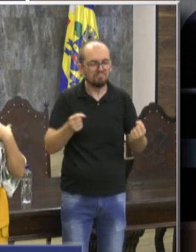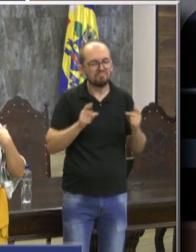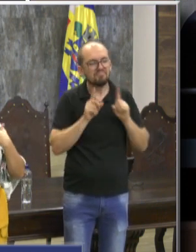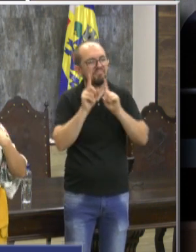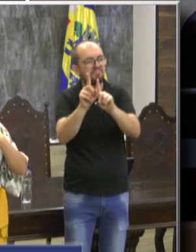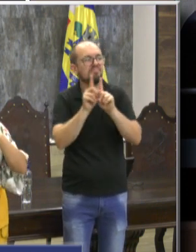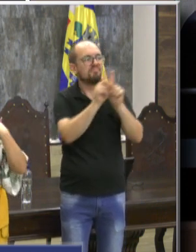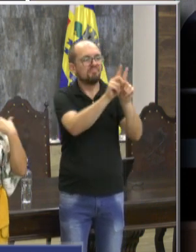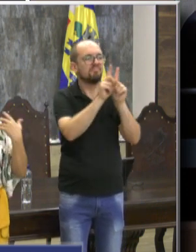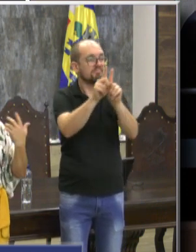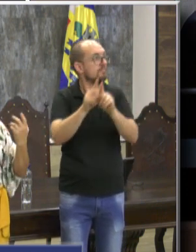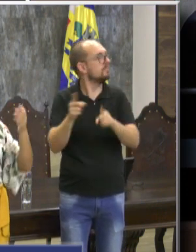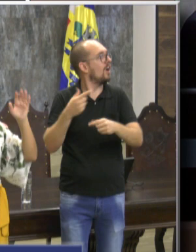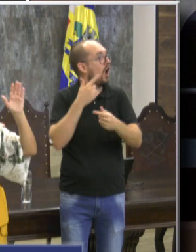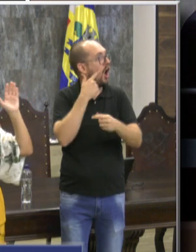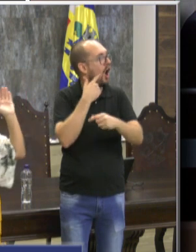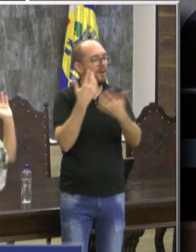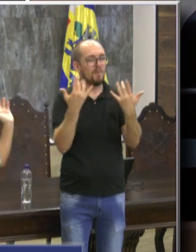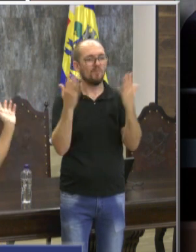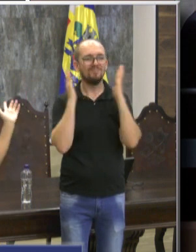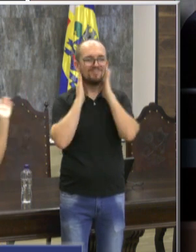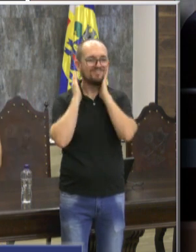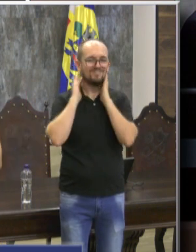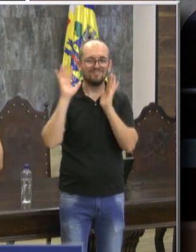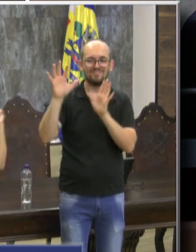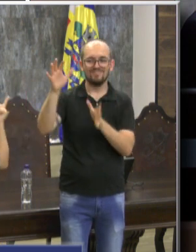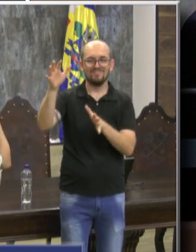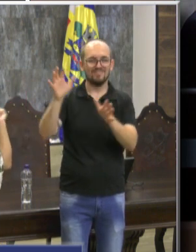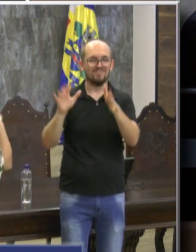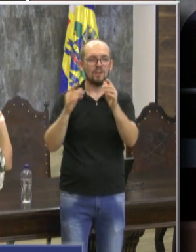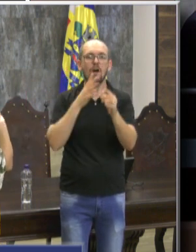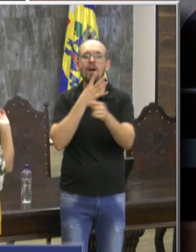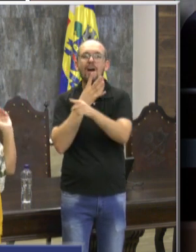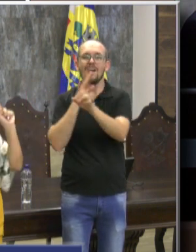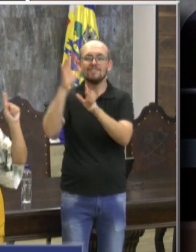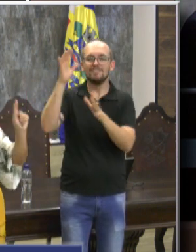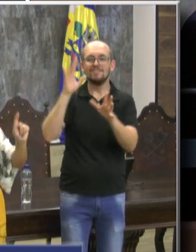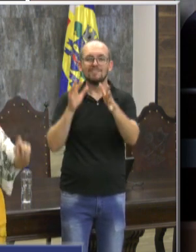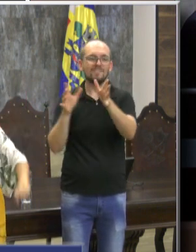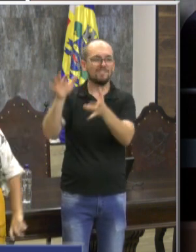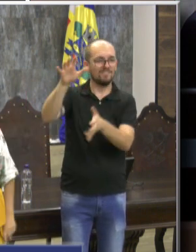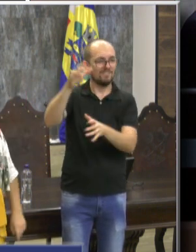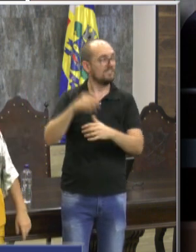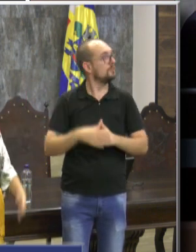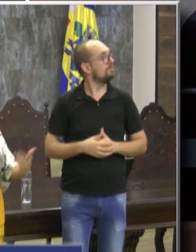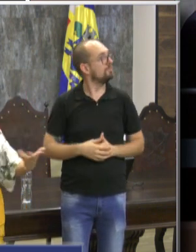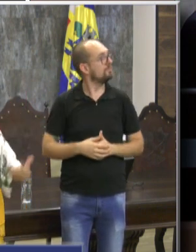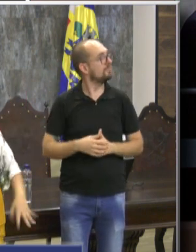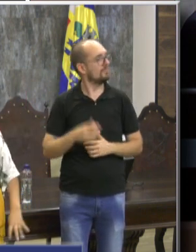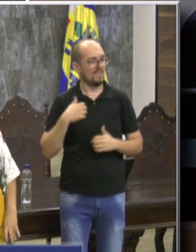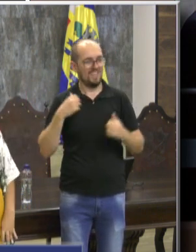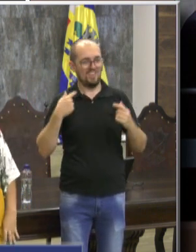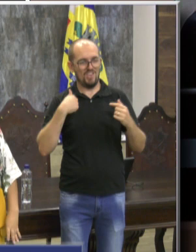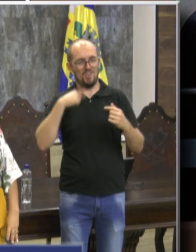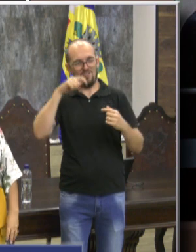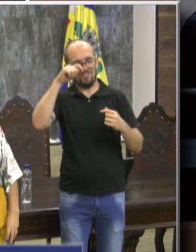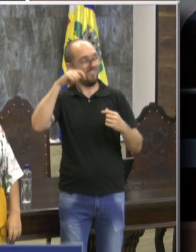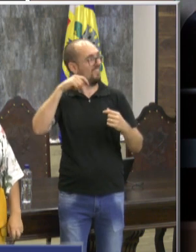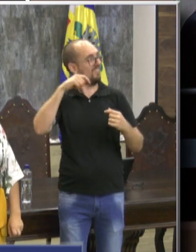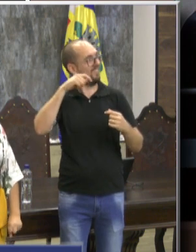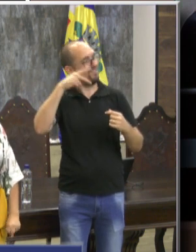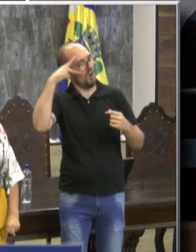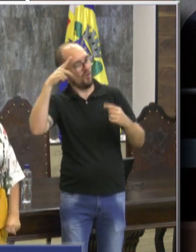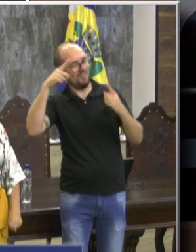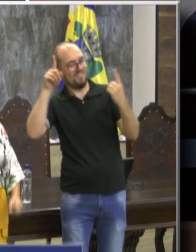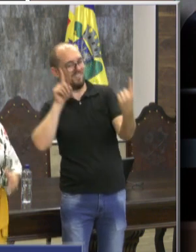braço da Janine, a Janine também, os guias intérpretes atrás, então o Luciano está atrás dela, eu atrás do próximo ali do Gustavo, mas